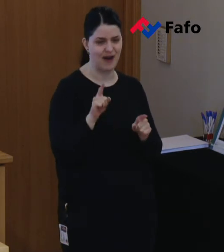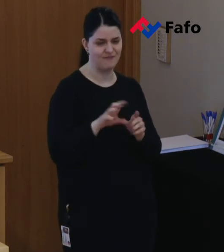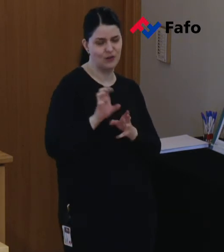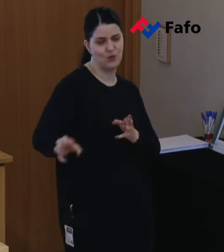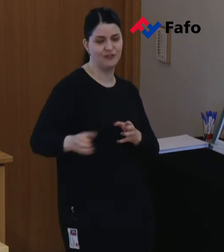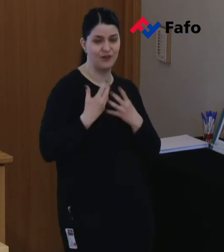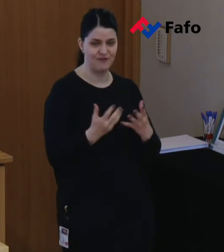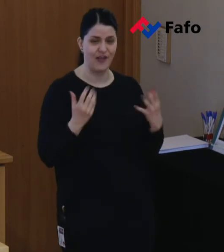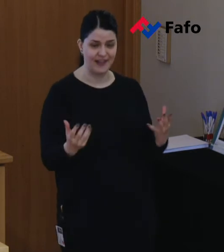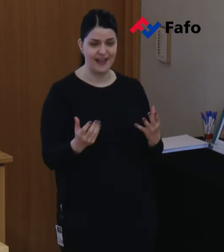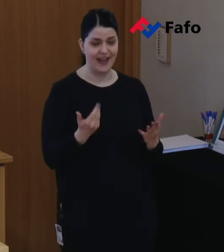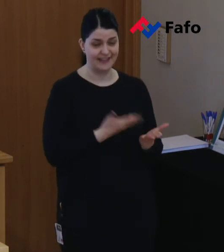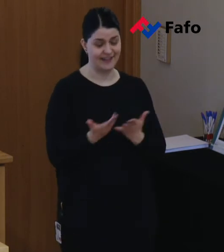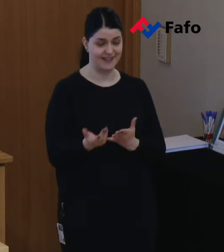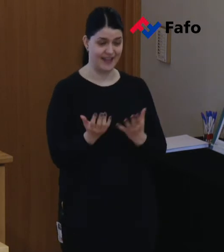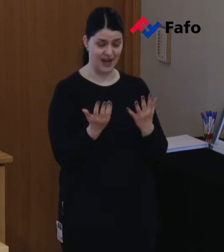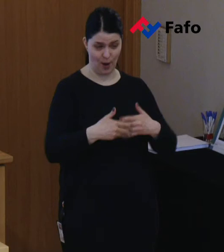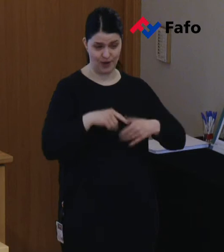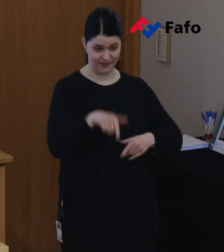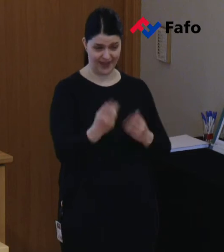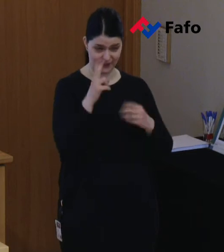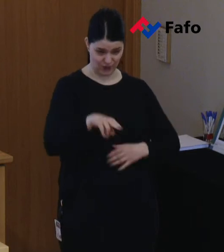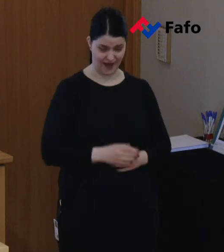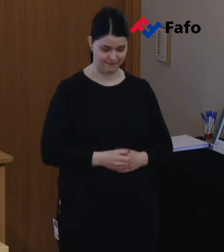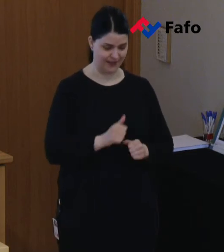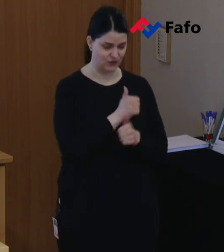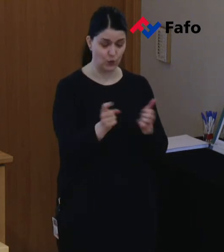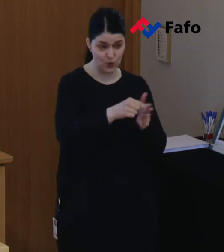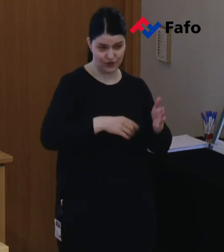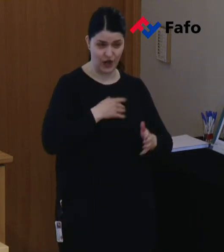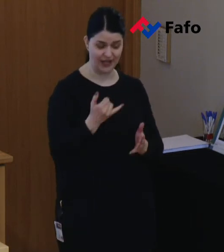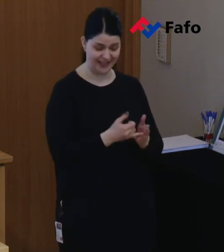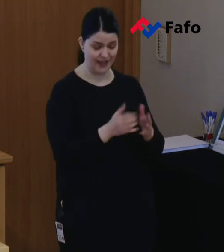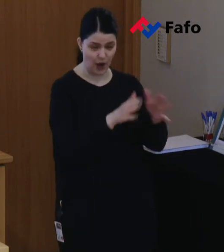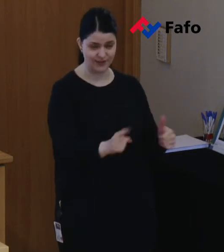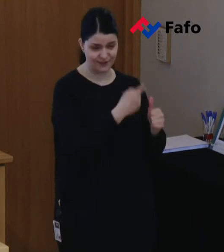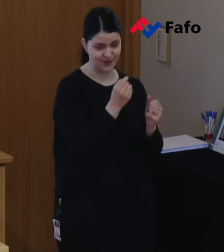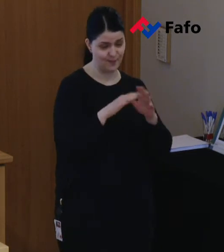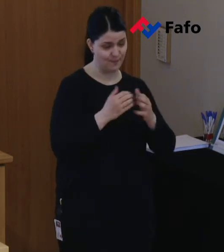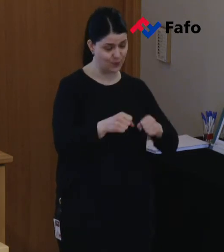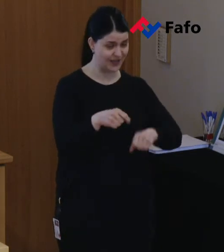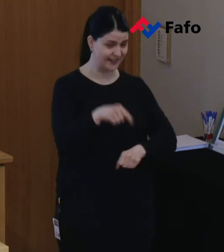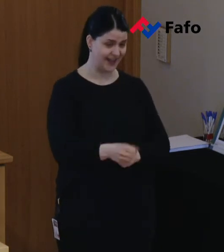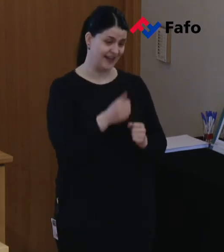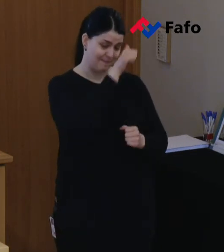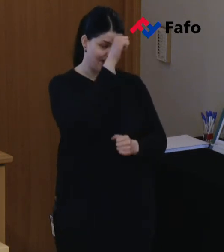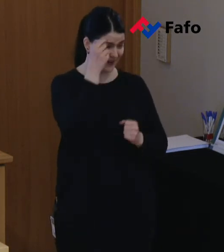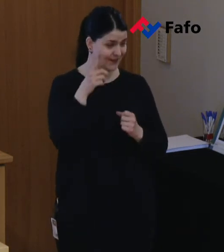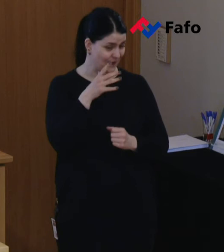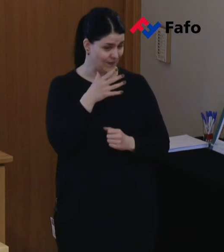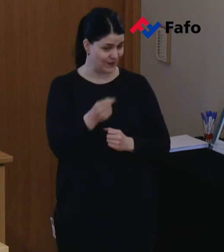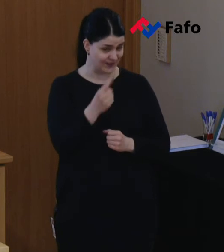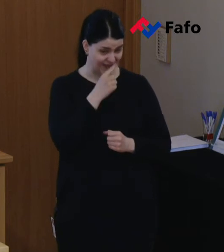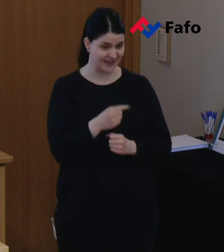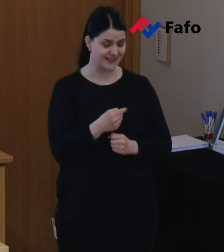ordinære tjenesteapparatet i Norge. Det store utfordringer i Housing First-prosjektene i Bergen og Sandnes, som i resten